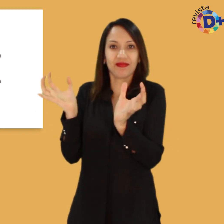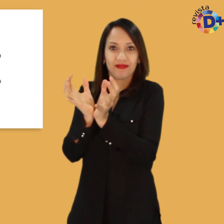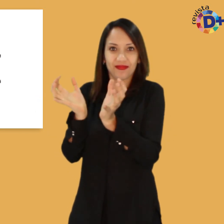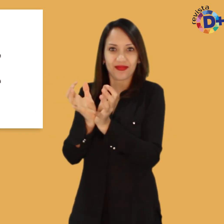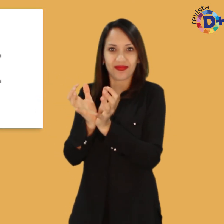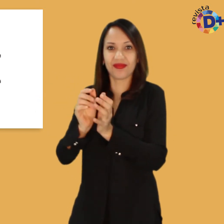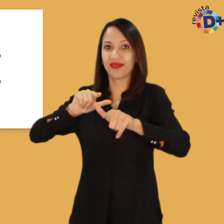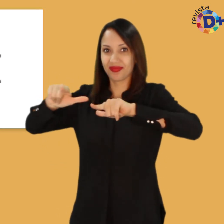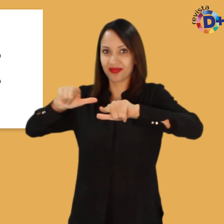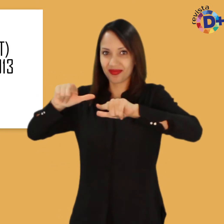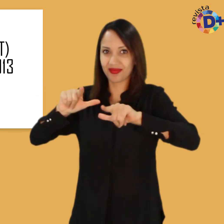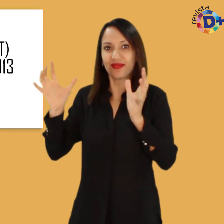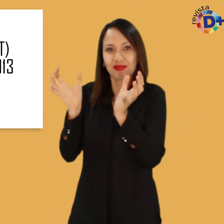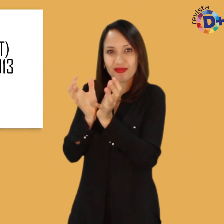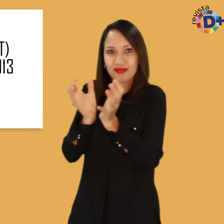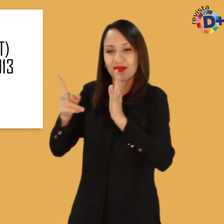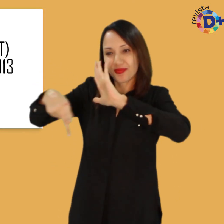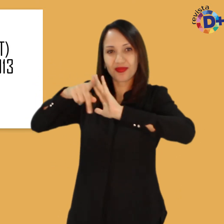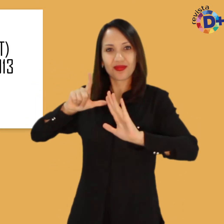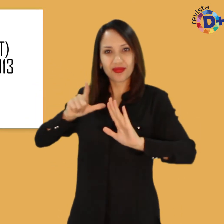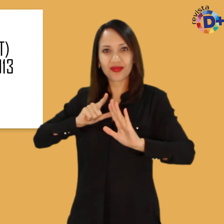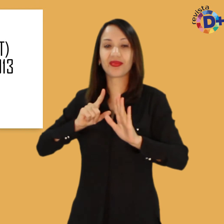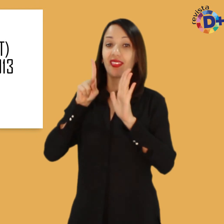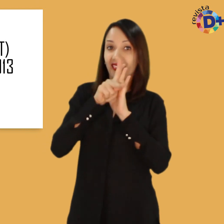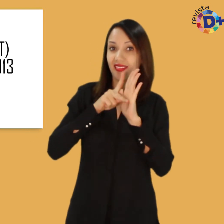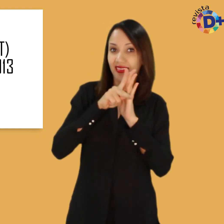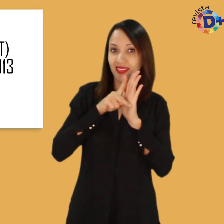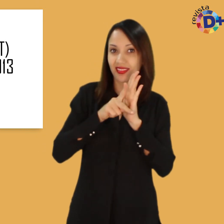trabalho, GT, designado pelas portarias número